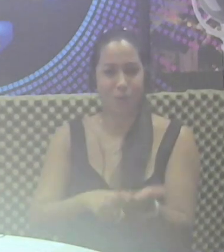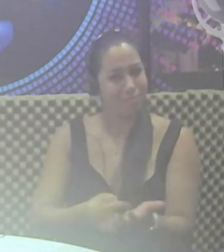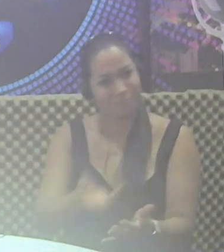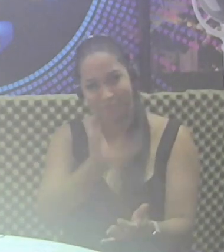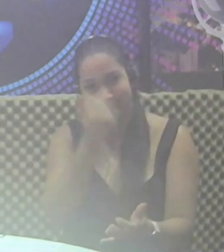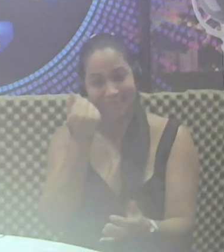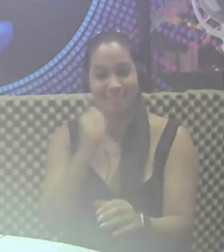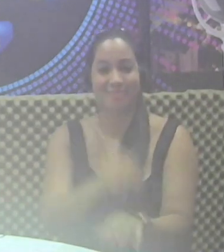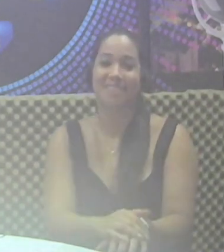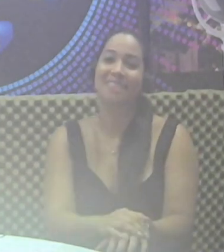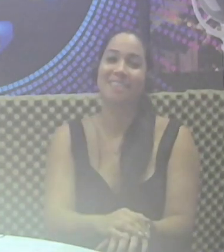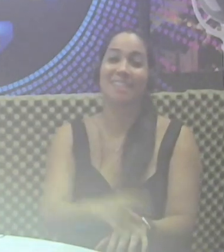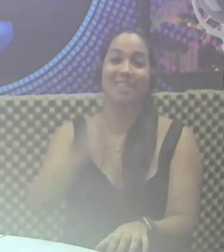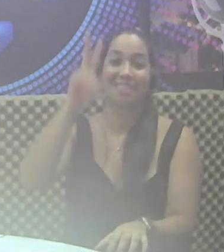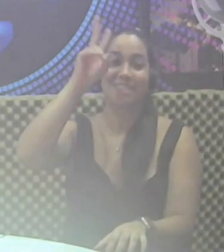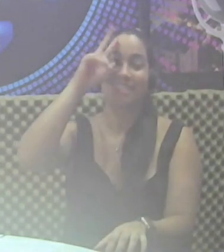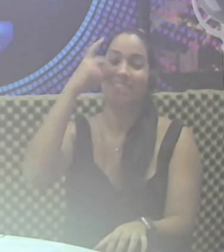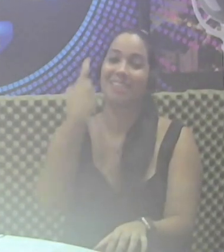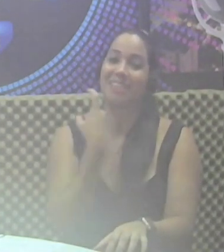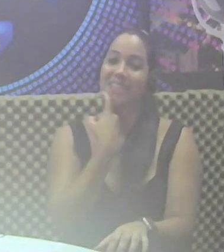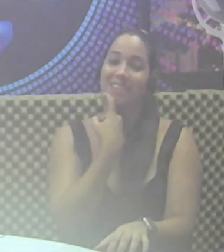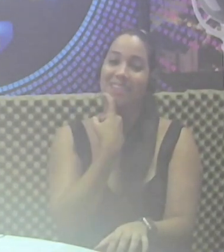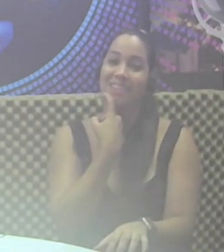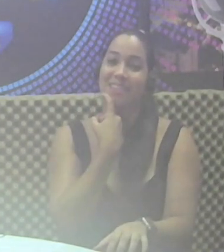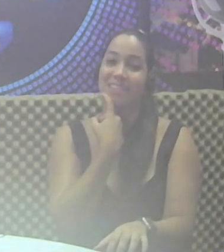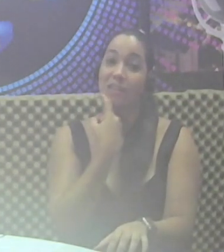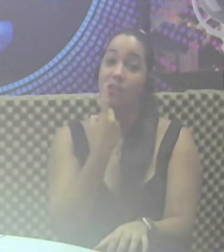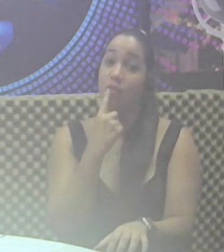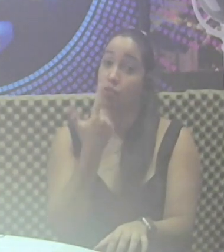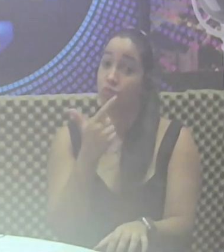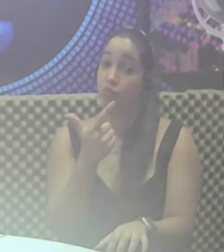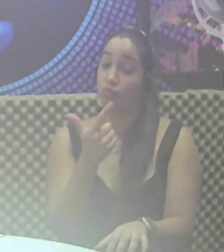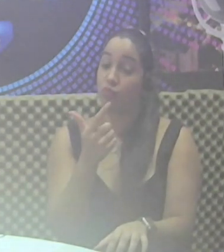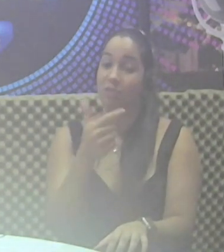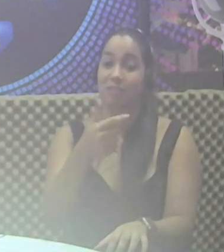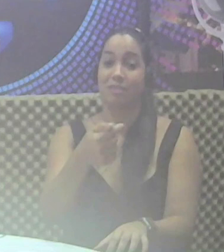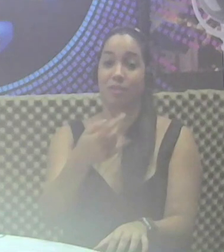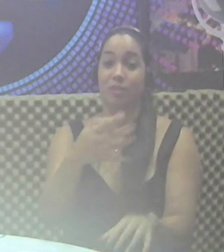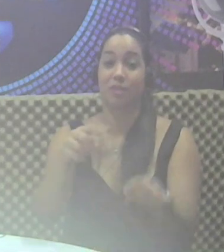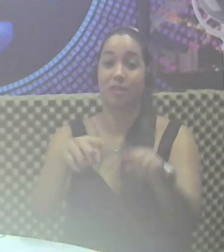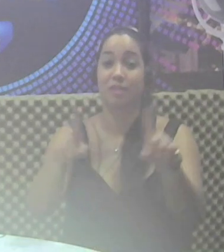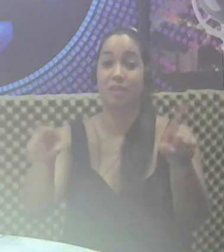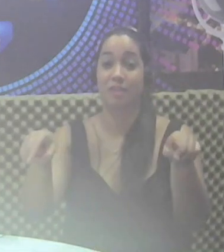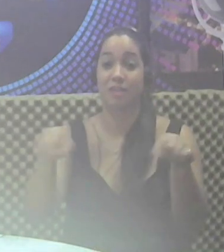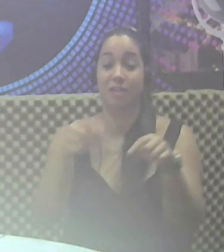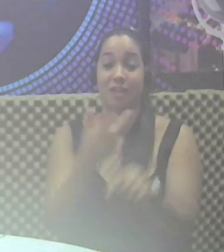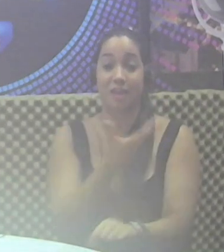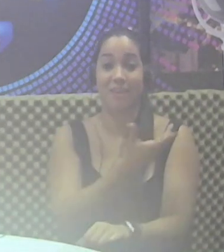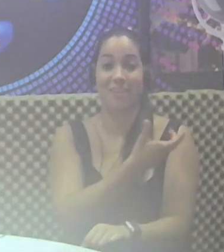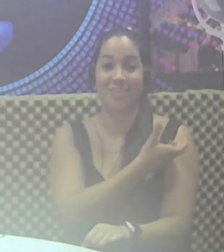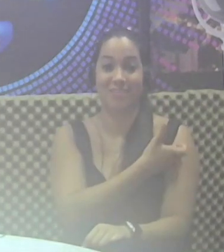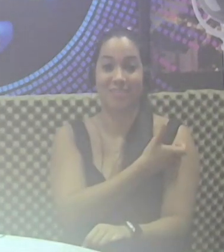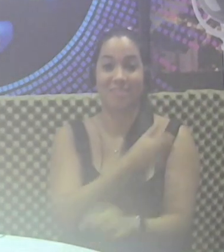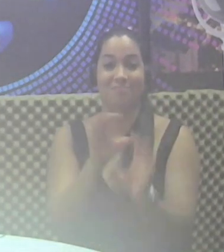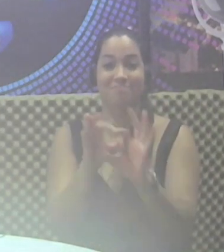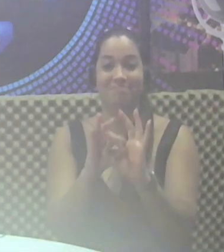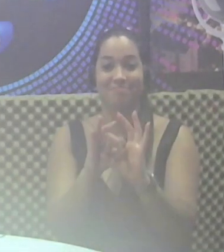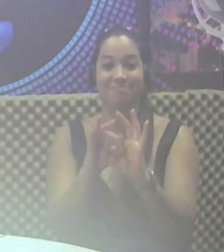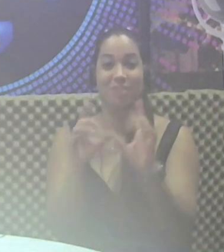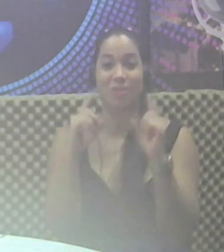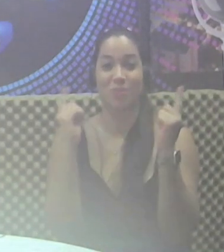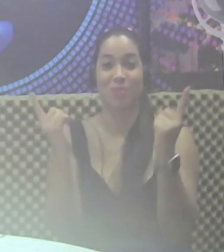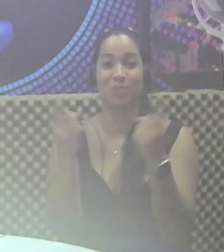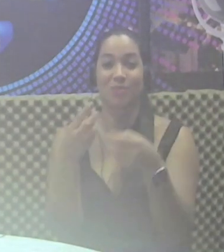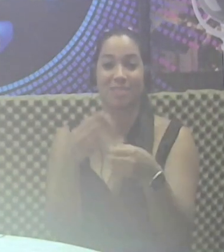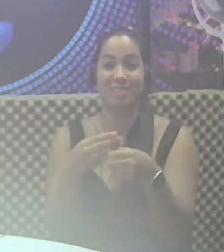para você. De segunda a sexta-feira, exceto em feriados, 74 salas de vacina estão à sua disposição em todo o